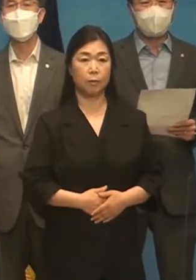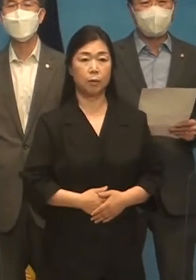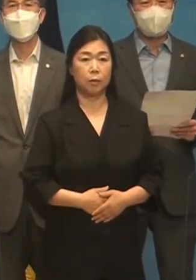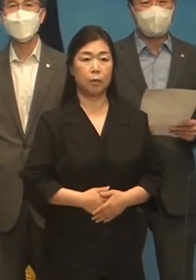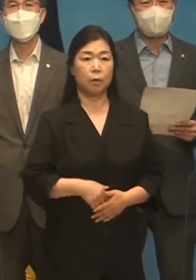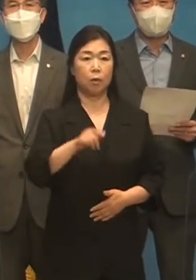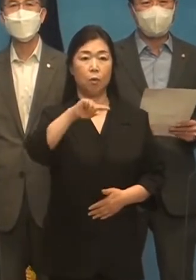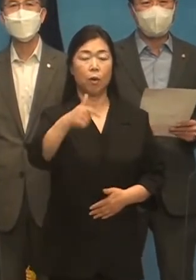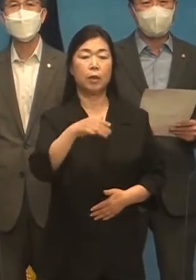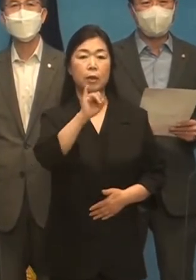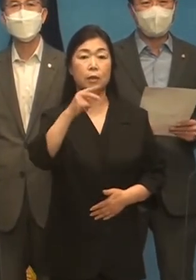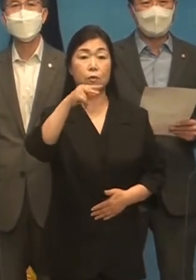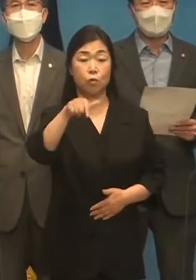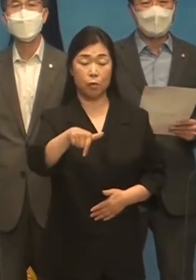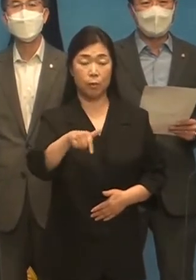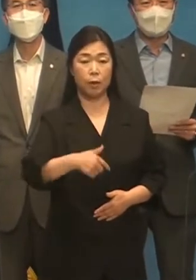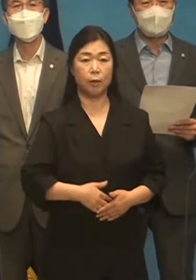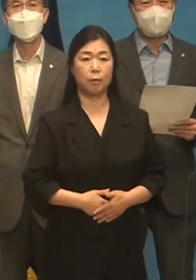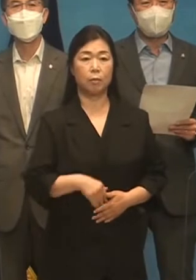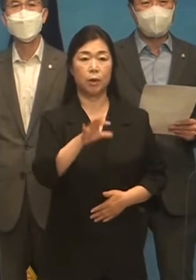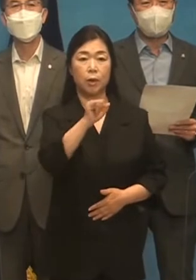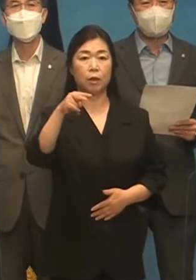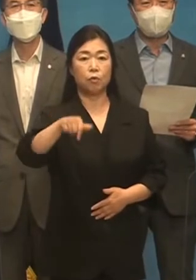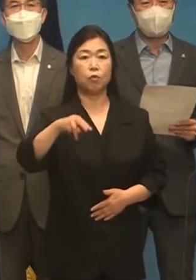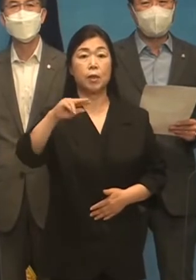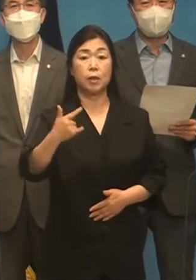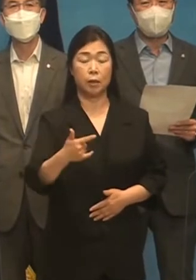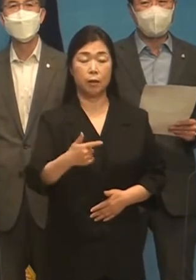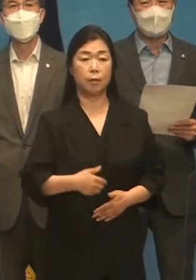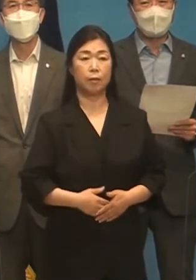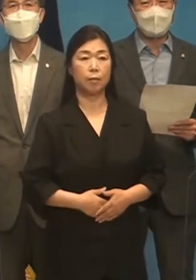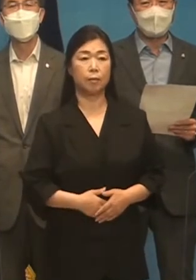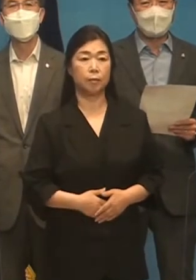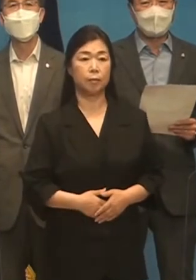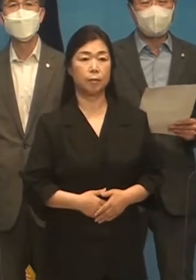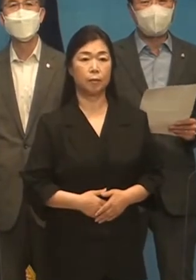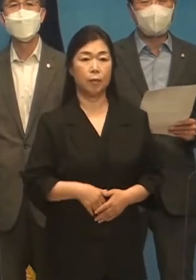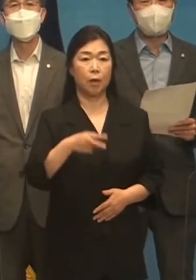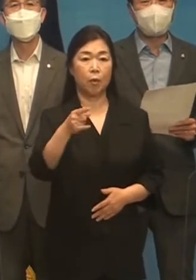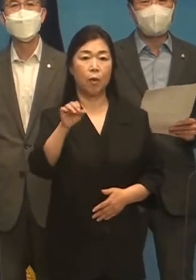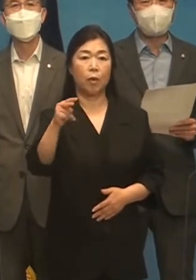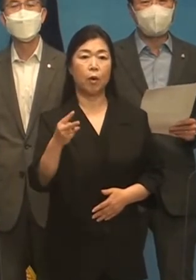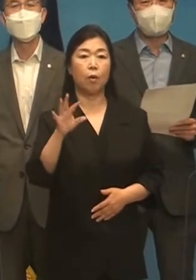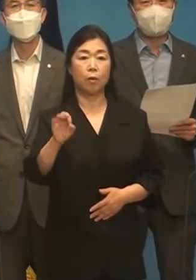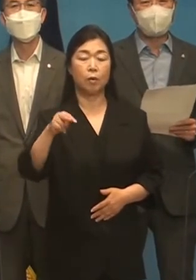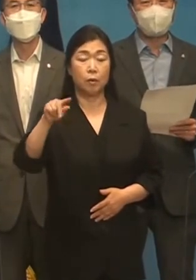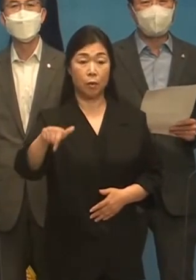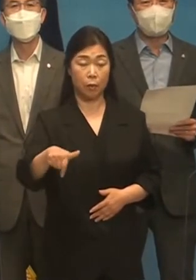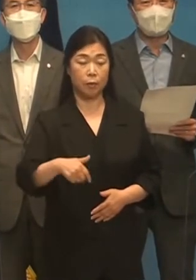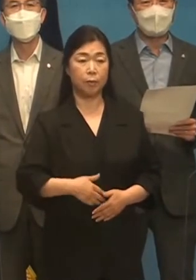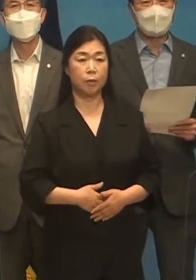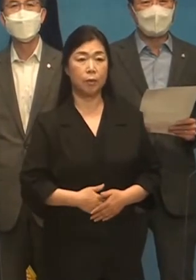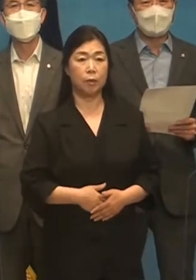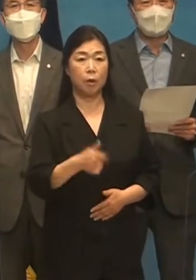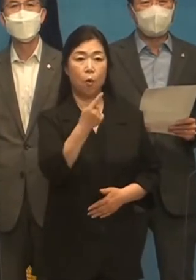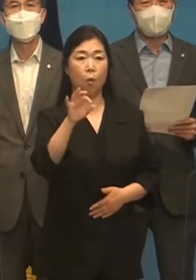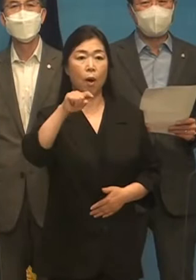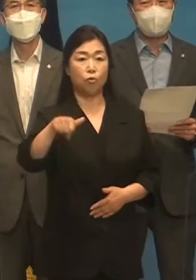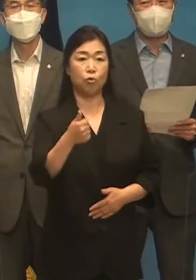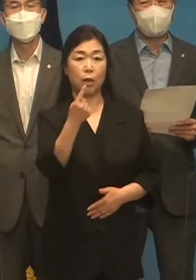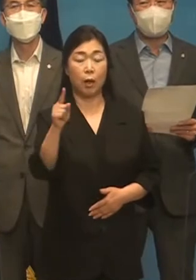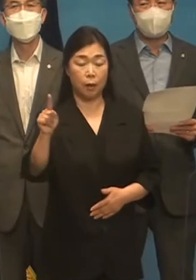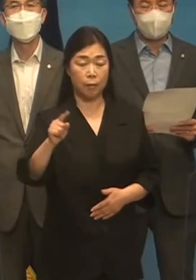그리고 권인숙 의원님 참석하셨습니다. 이수진 의원님 참석하셨습니다. 서영석 의원님 참석하셨습니다. 성훈아